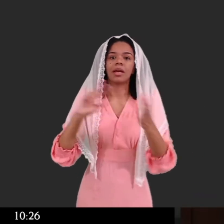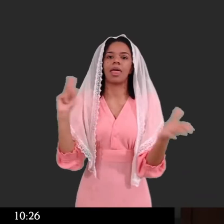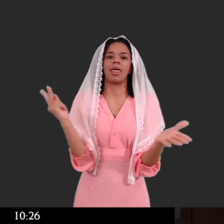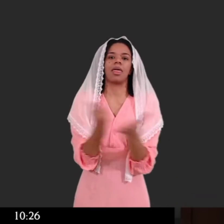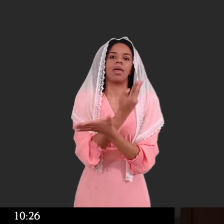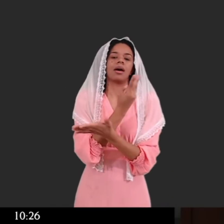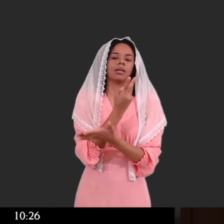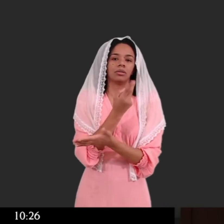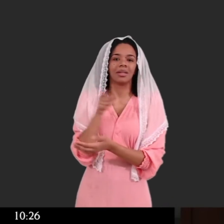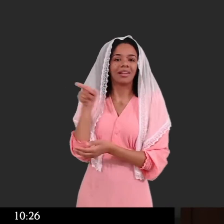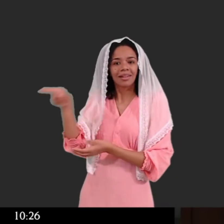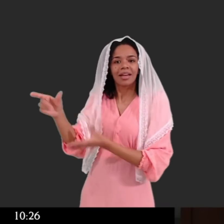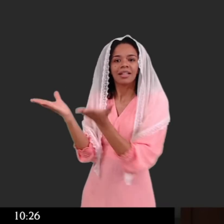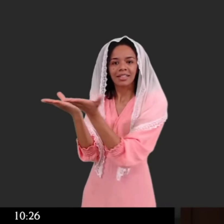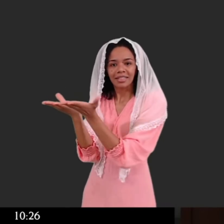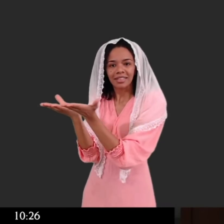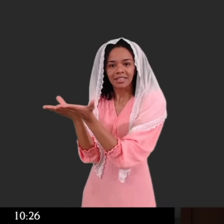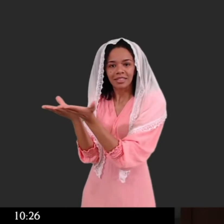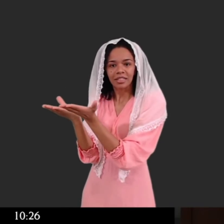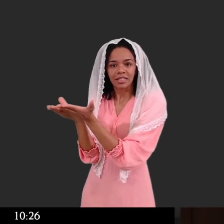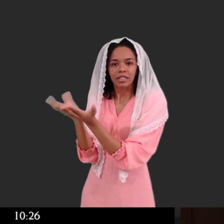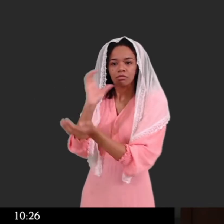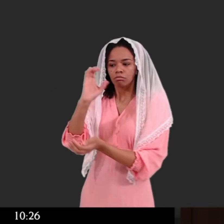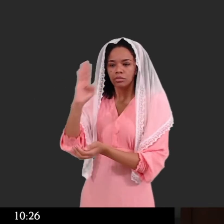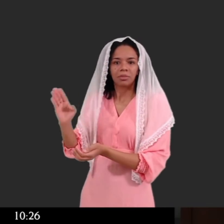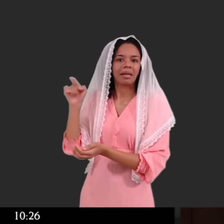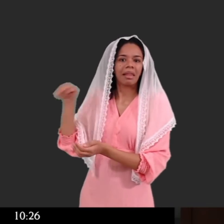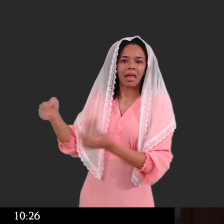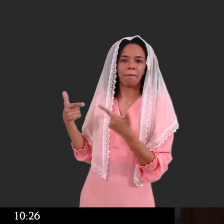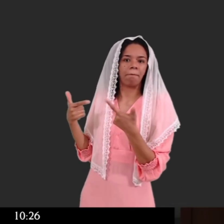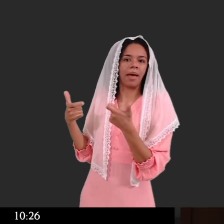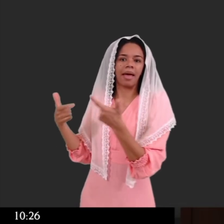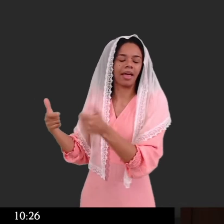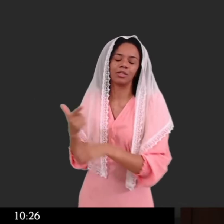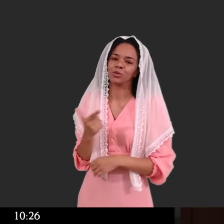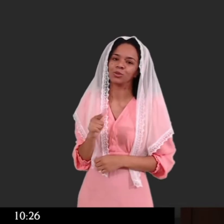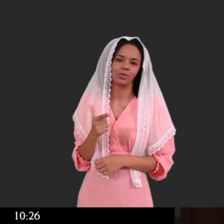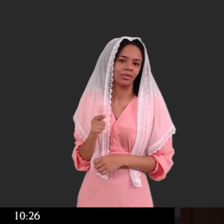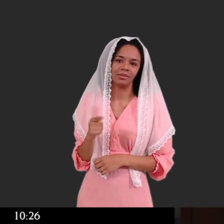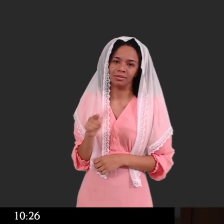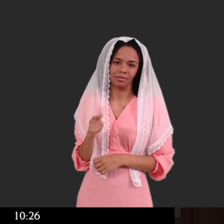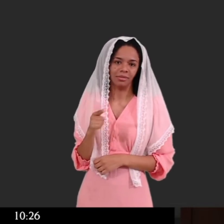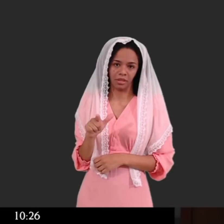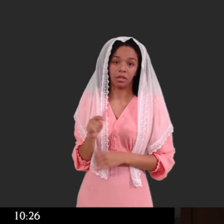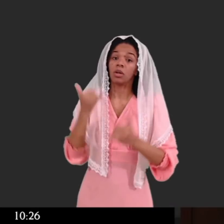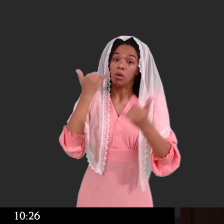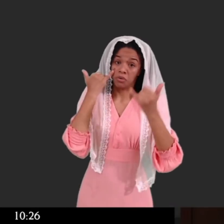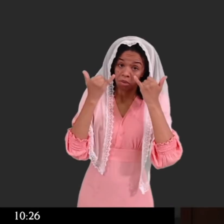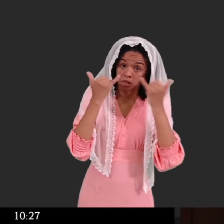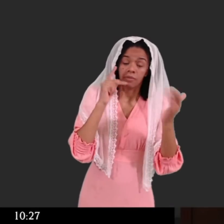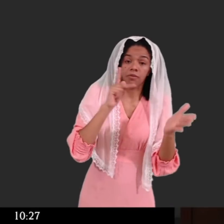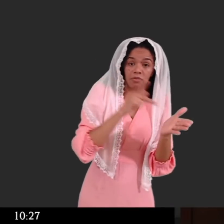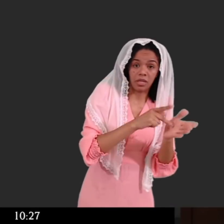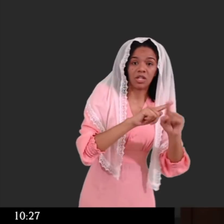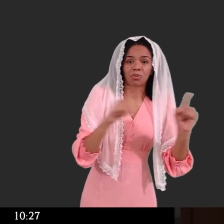temos irmãos na Ucrânia debaixo de guerra. Vi também um chamado, que tem um ancião nosso, que foi